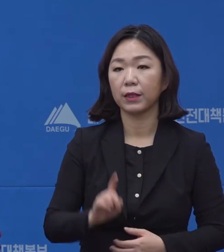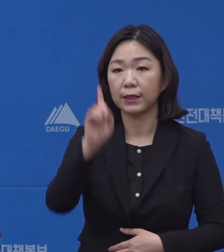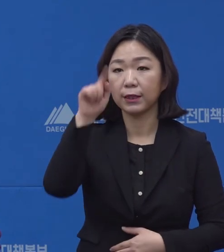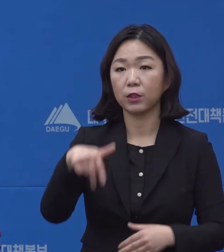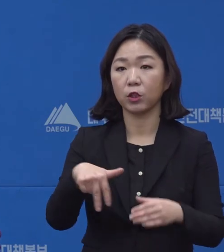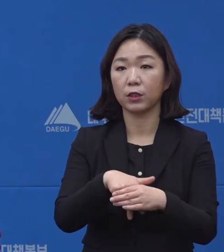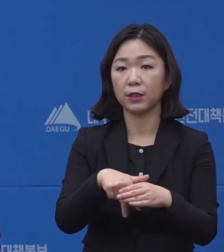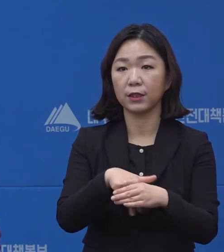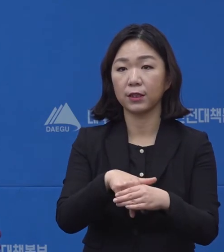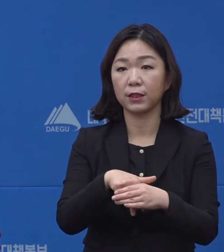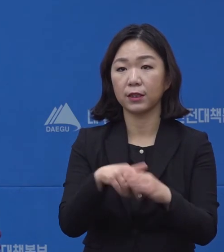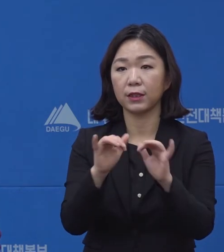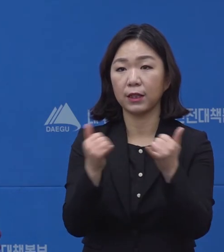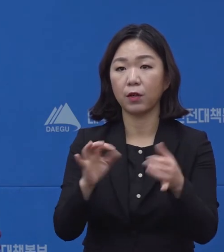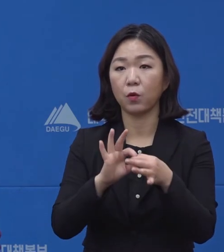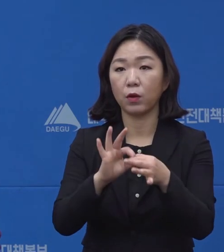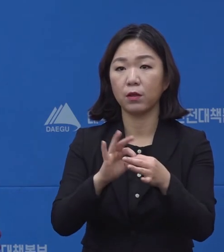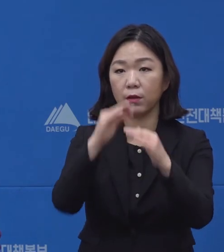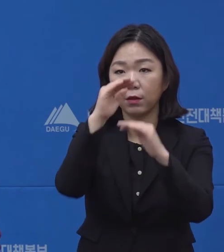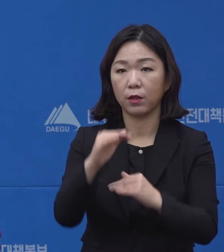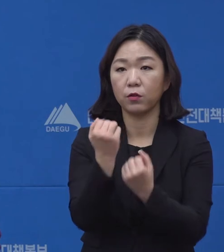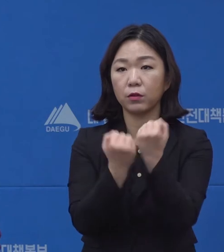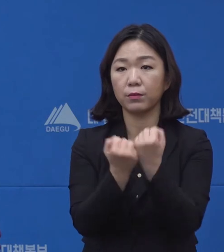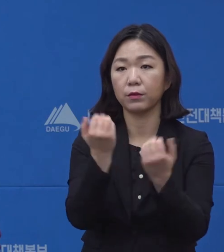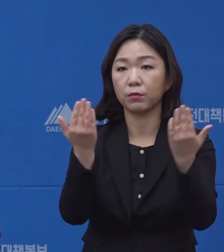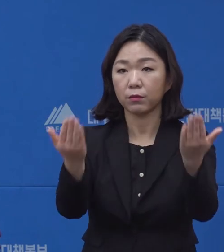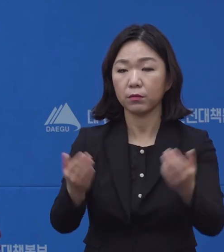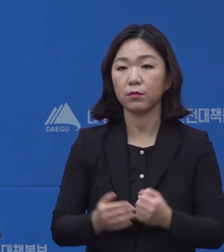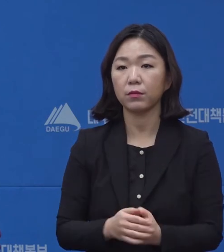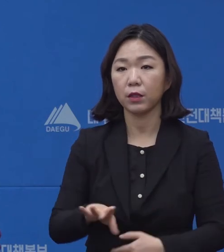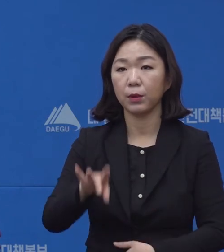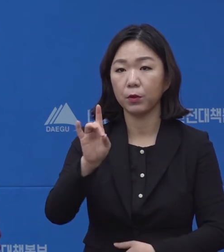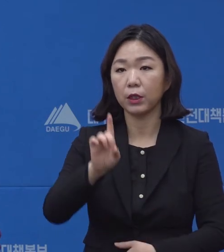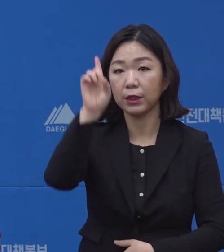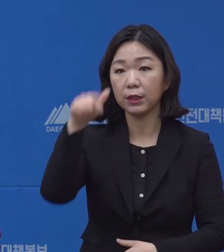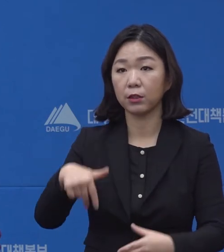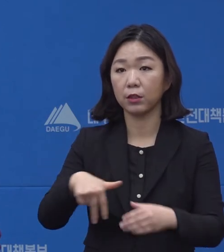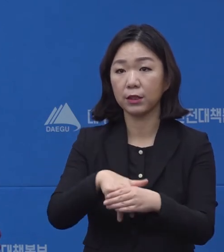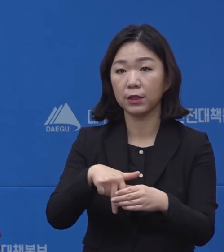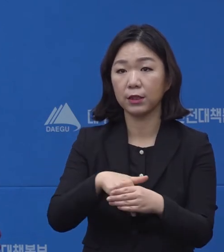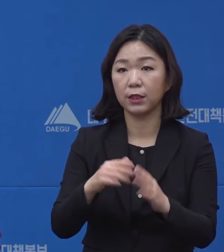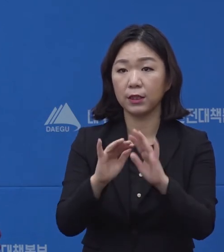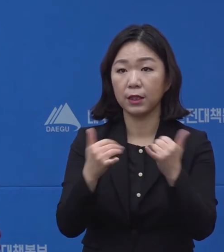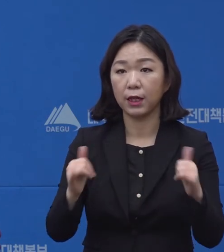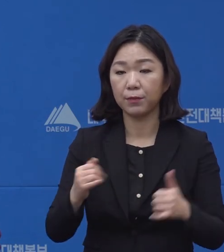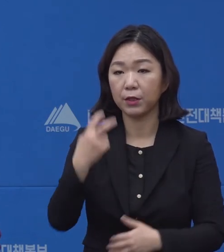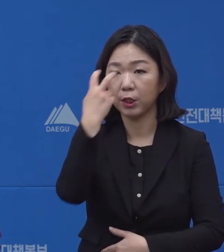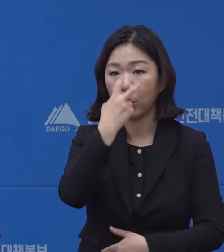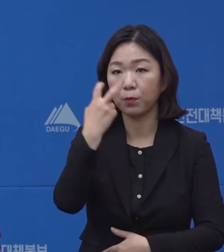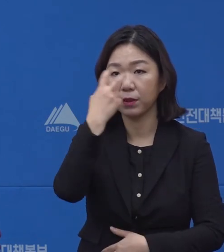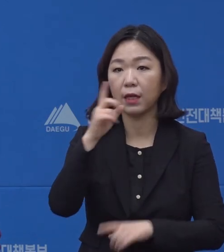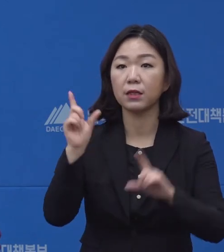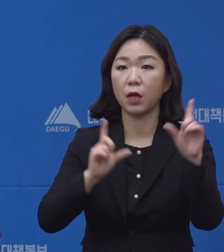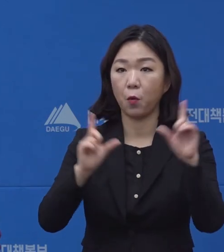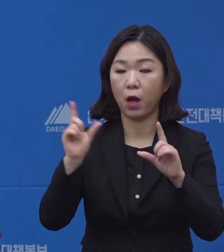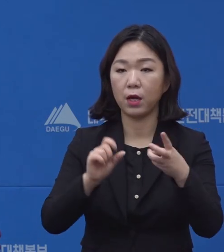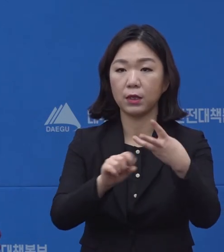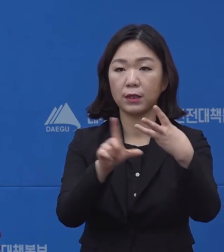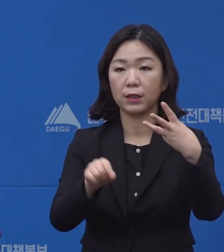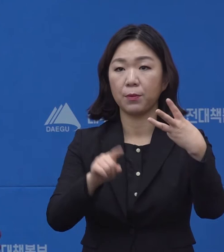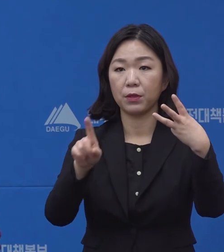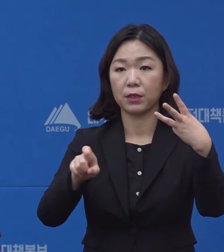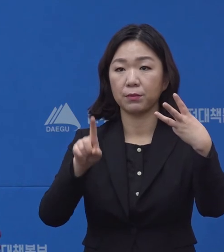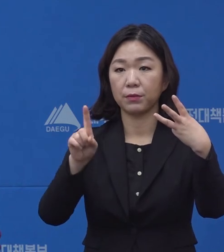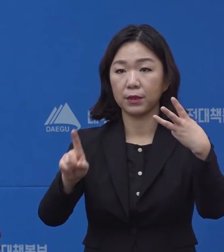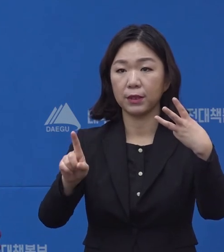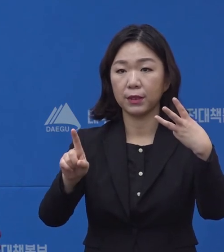신천지 교인과 관련된 사항을 말씀드리겠습니다. 먼저 신천지 교인의 진단검사 현황입니다. 3월